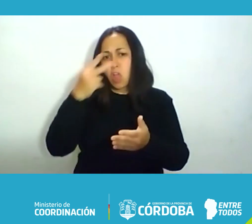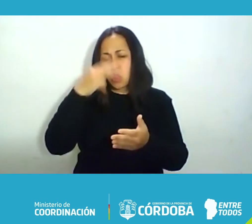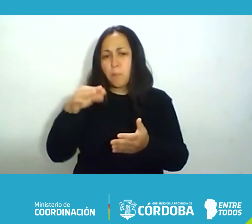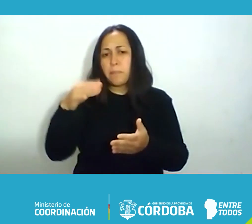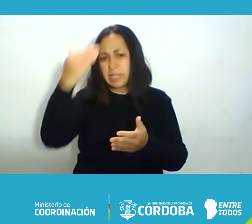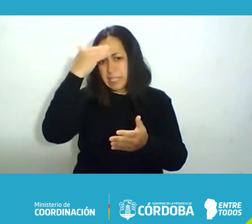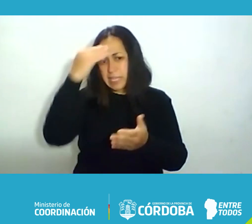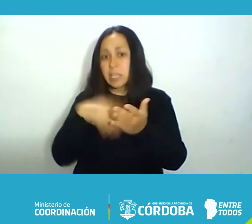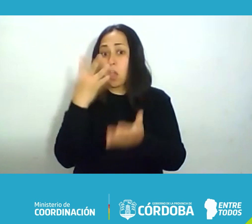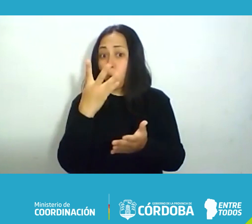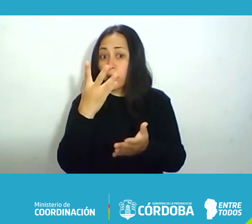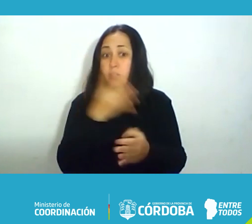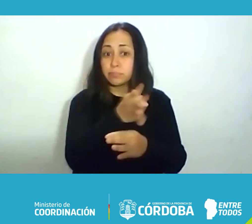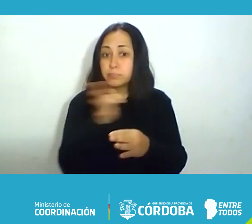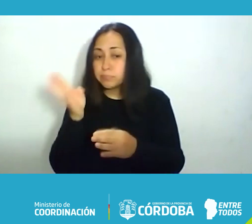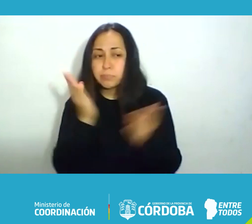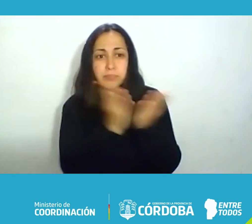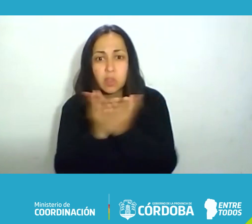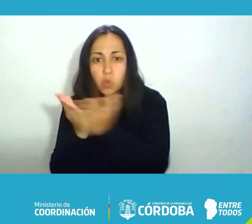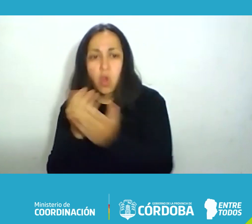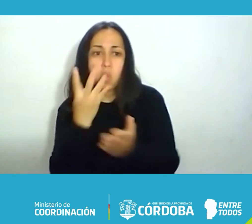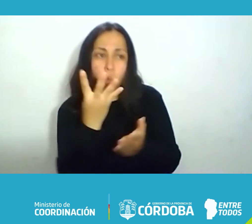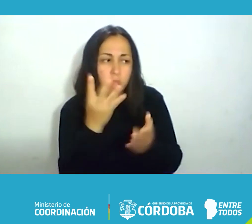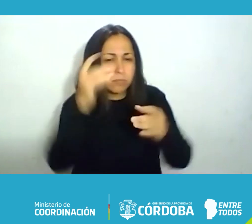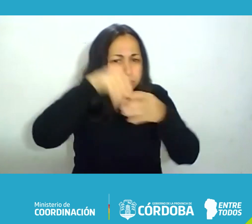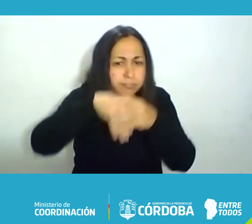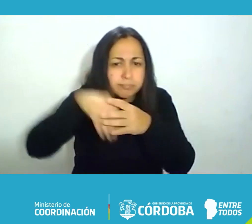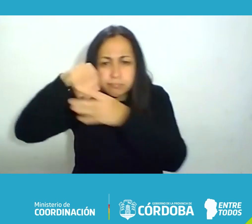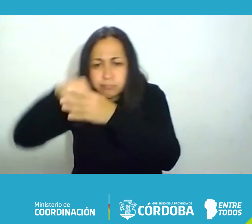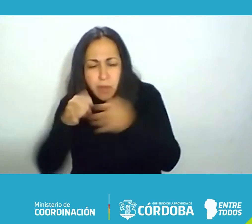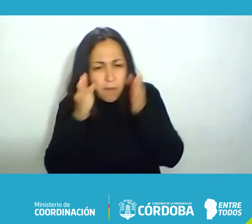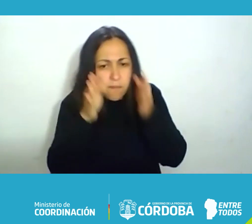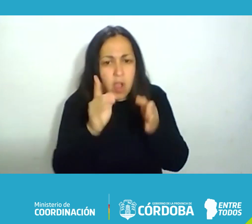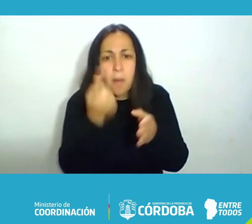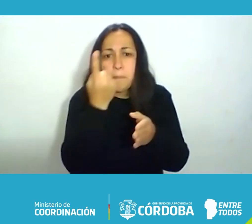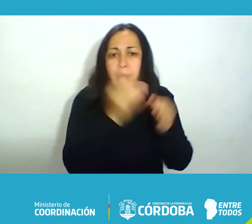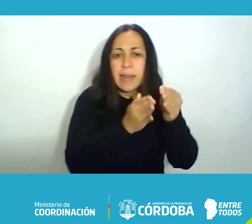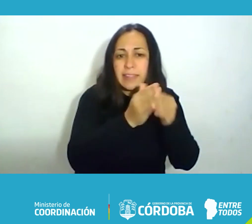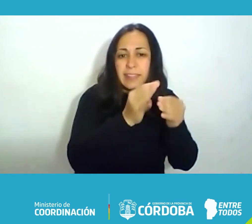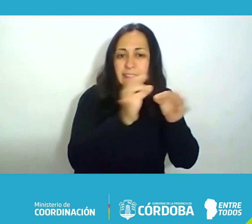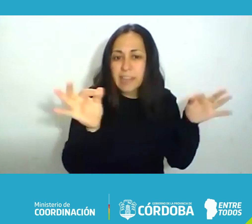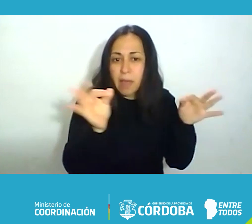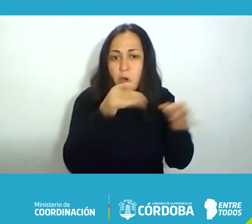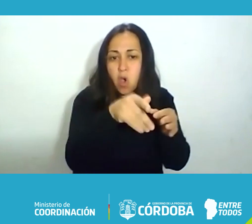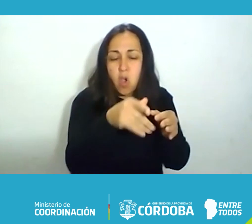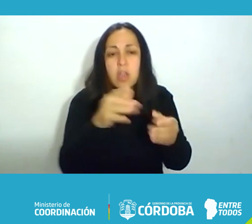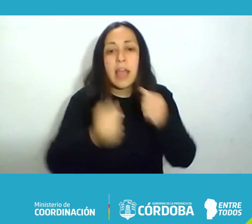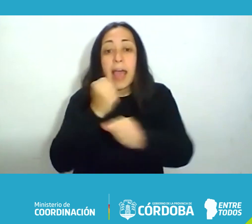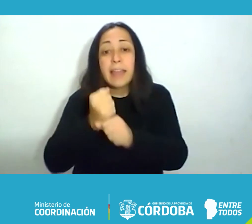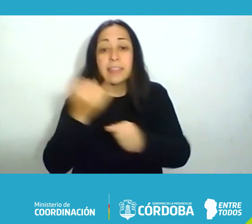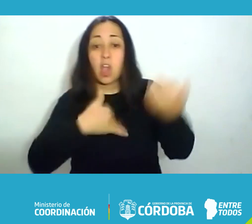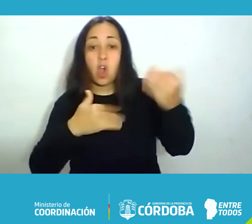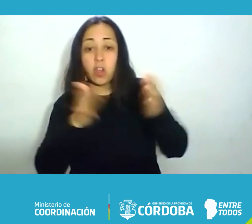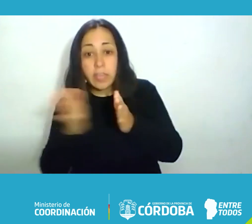4 alternativas. En el 2018 se retomaron los estudios y se profundizaron, se enfocaron en el primer tramo que se había presentado, que era hasta la